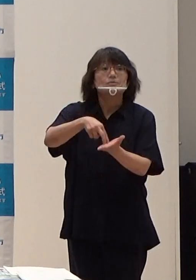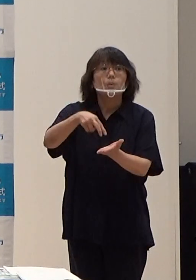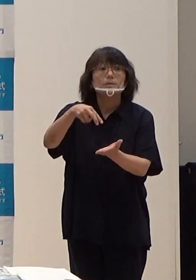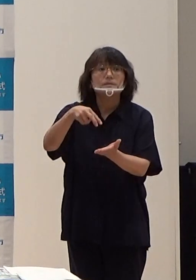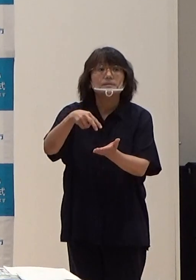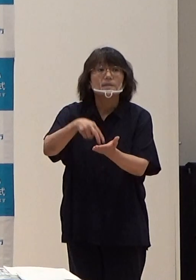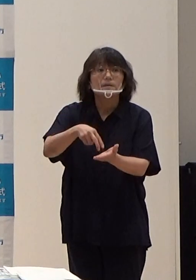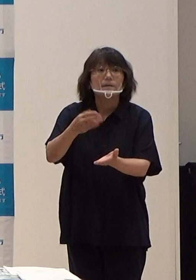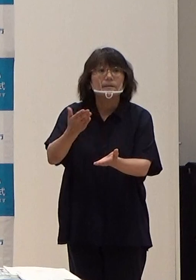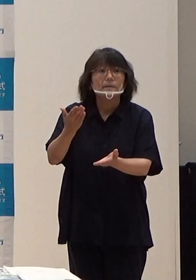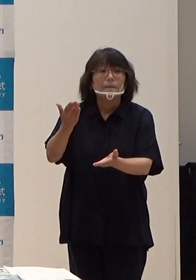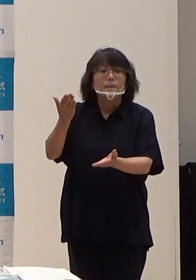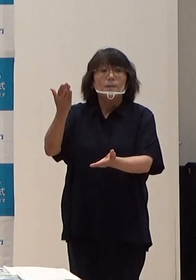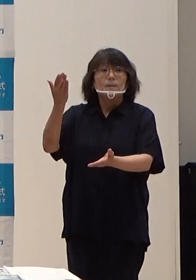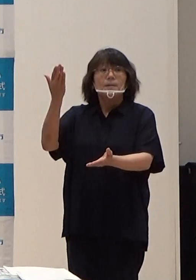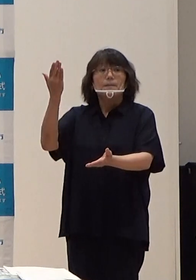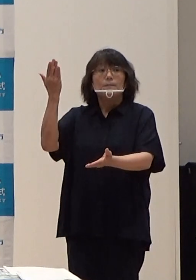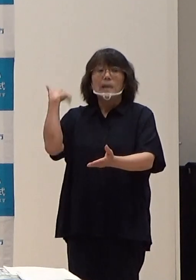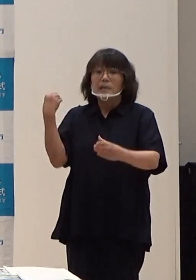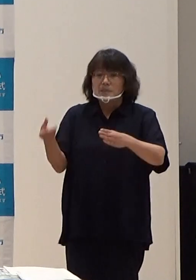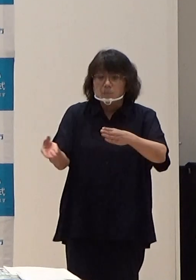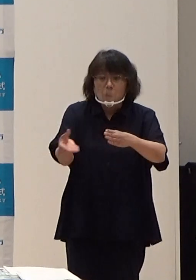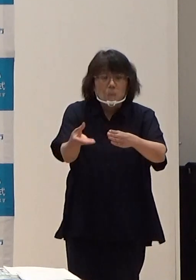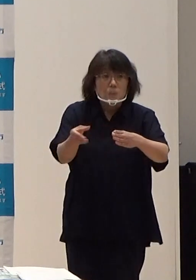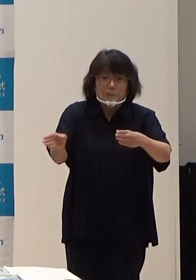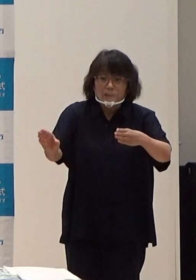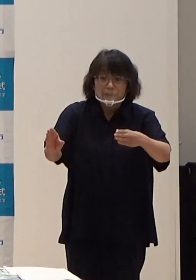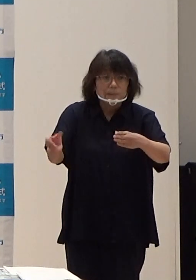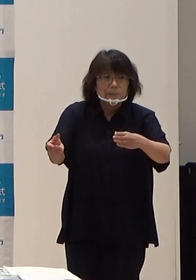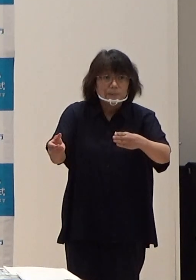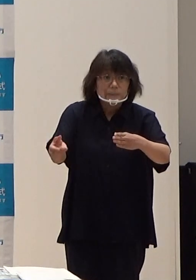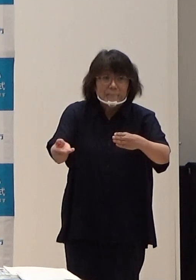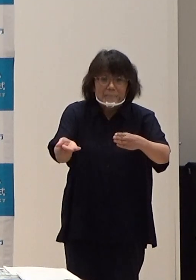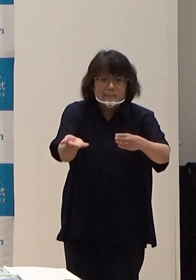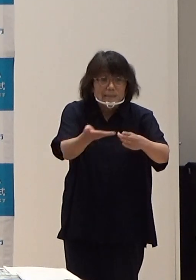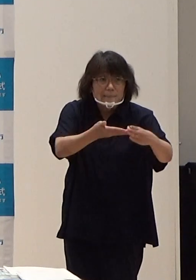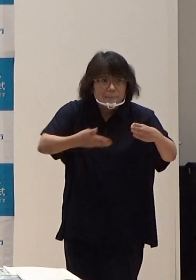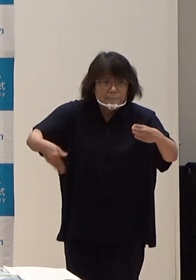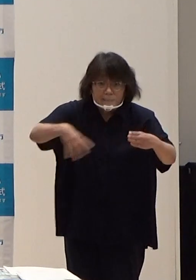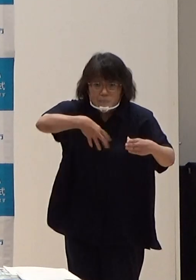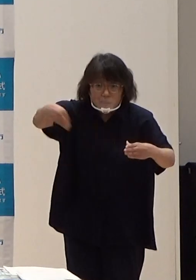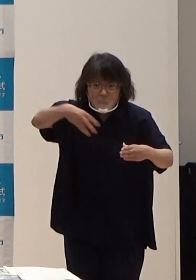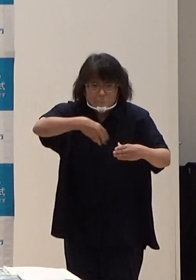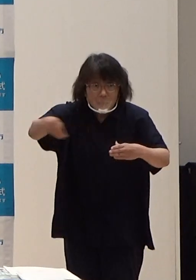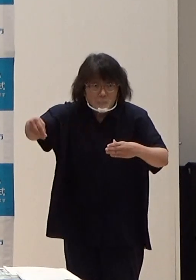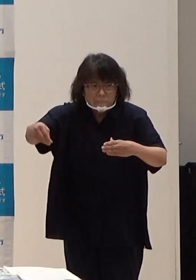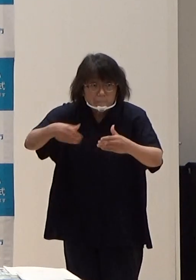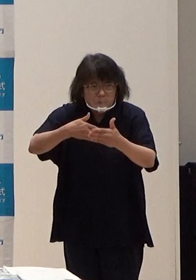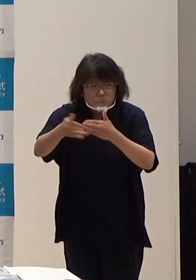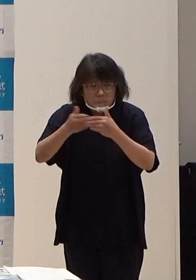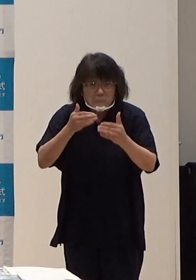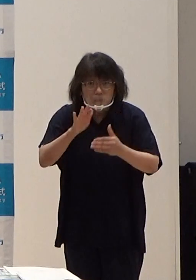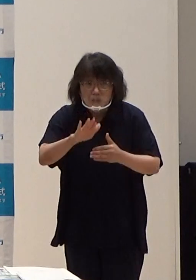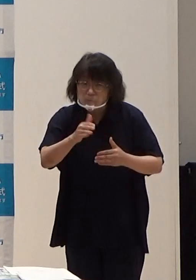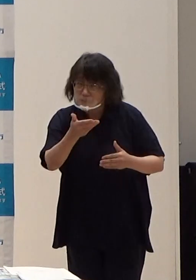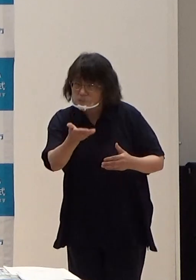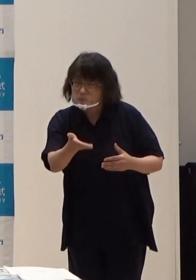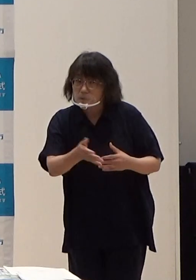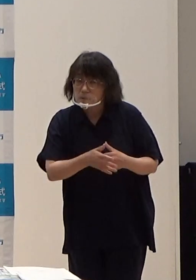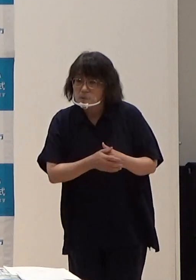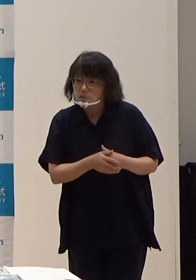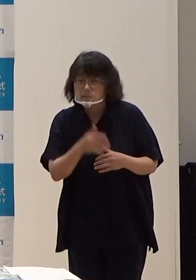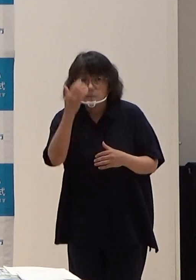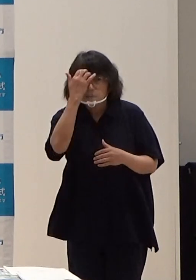過去にこうやられた経緯があるのか、こう初めてのことなのか久しぶりのことなのかというところでちょっとお伺いしたいんですけれども、よろしいでしょうか。 すいません、資